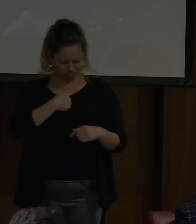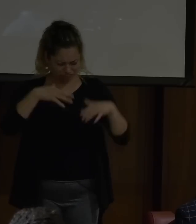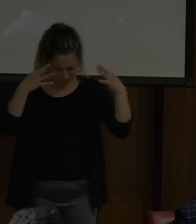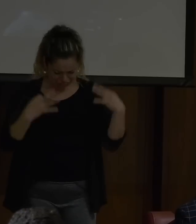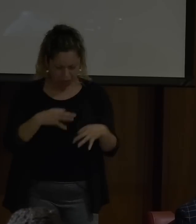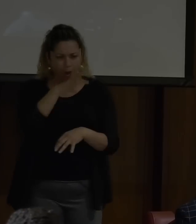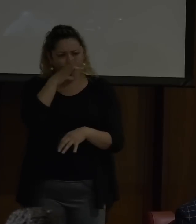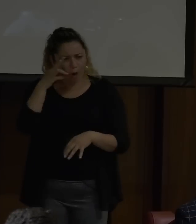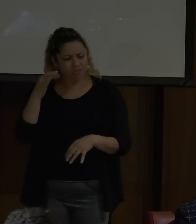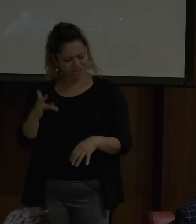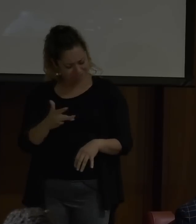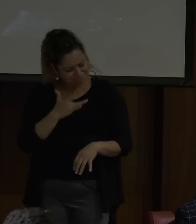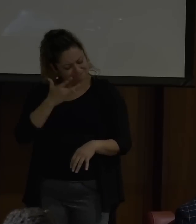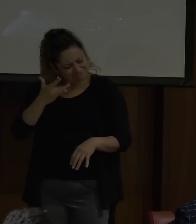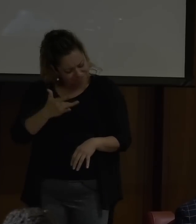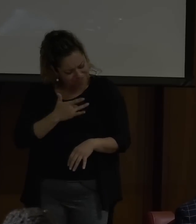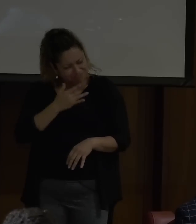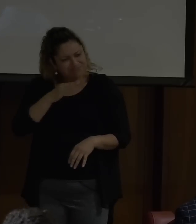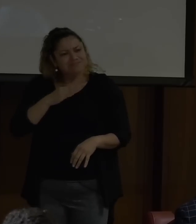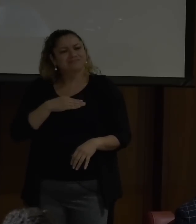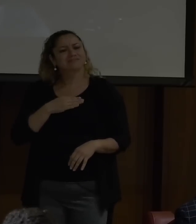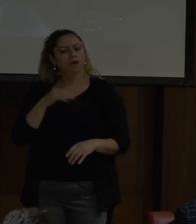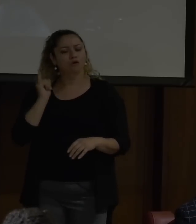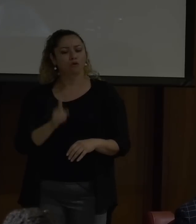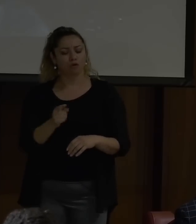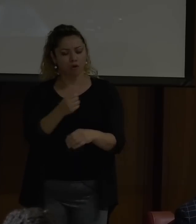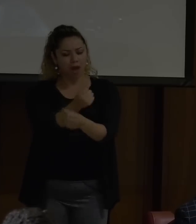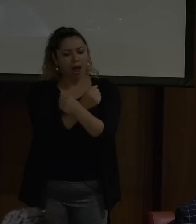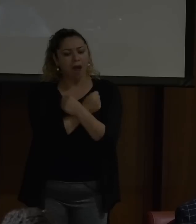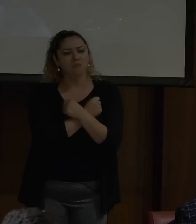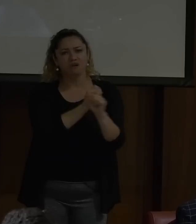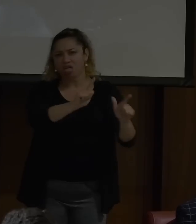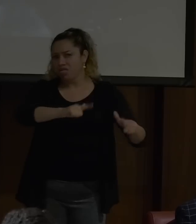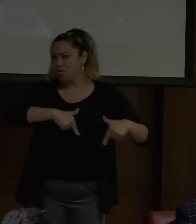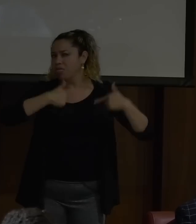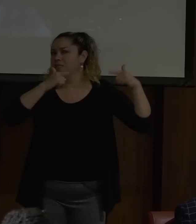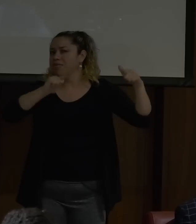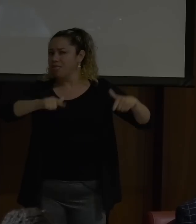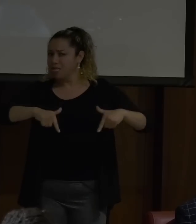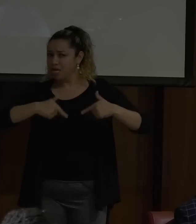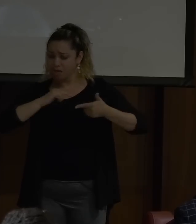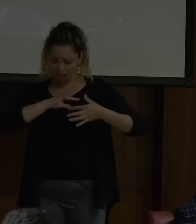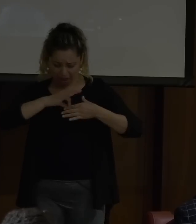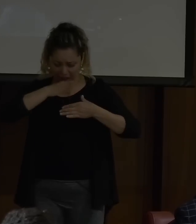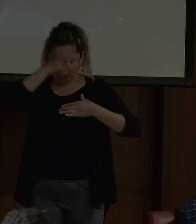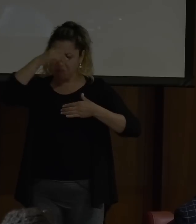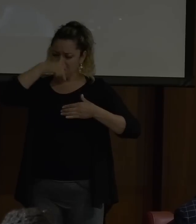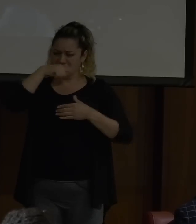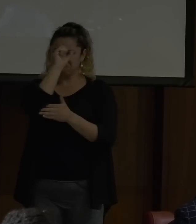con mucho sentimiento, por un amor que se burla de mis males. Sufre mi alma